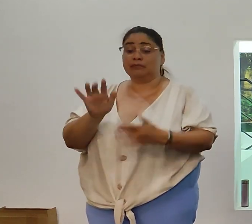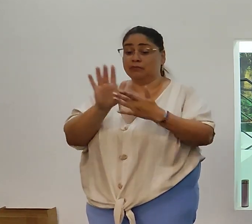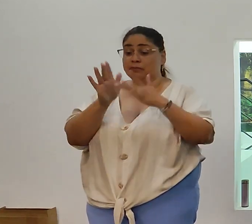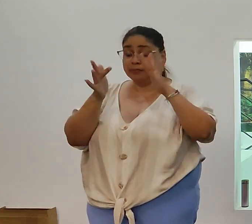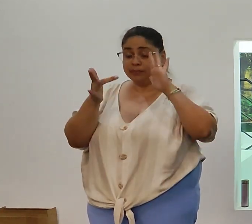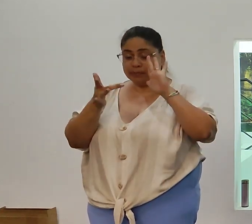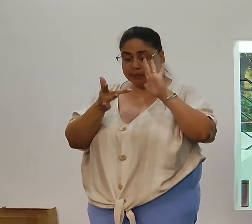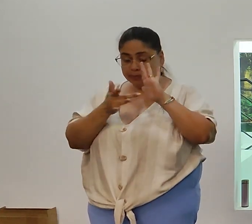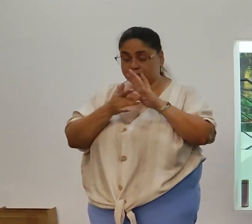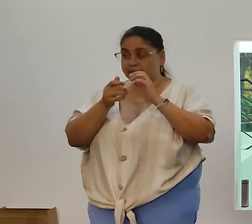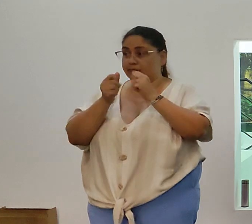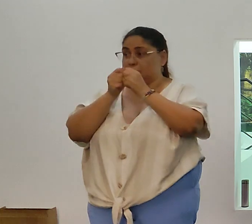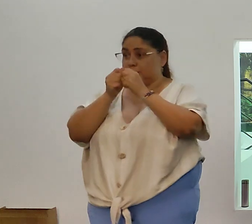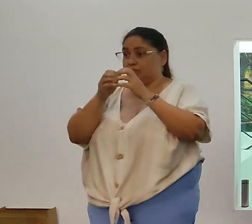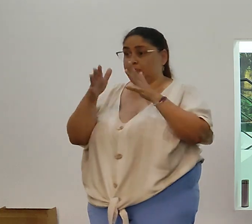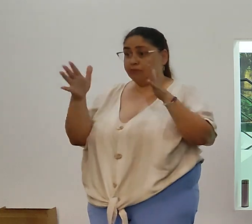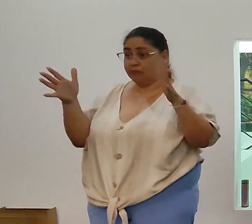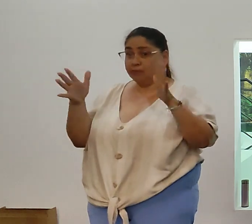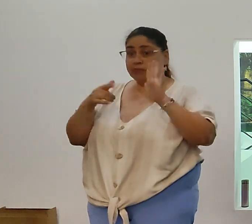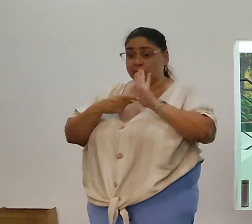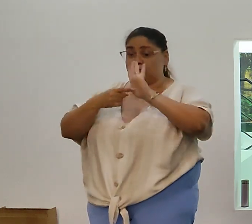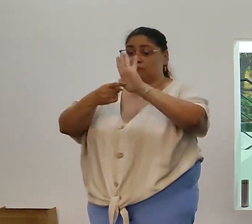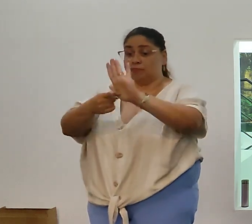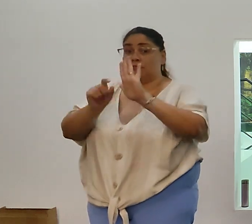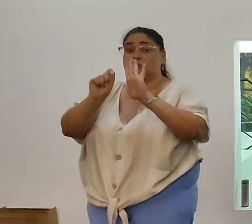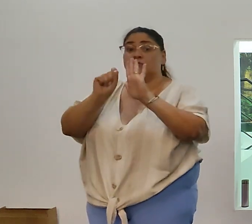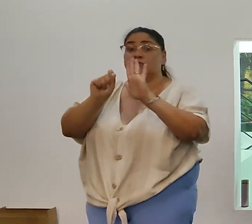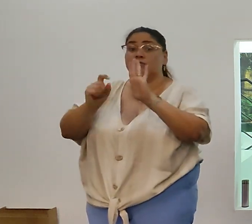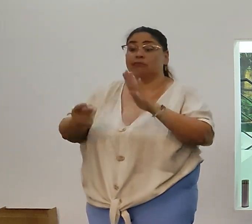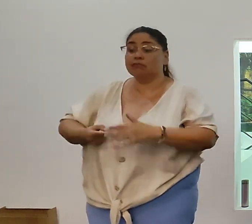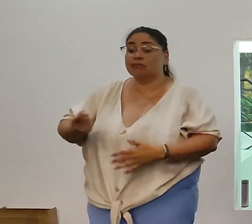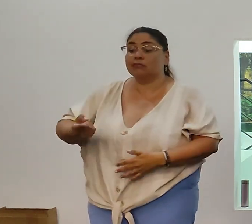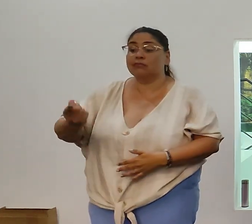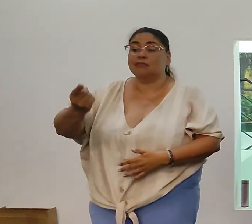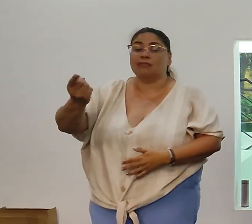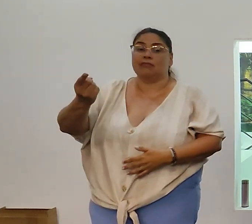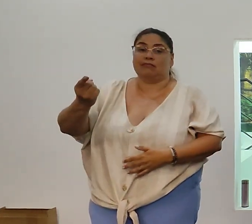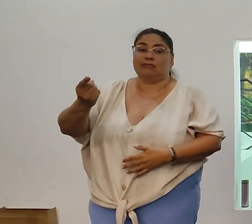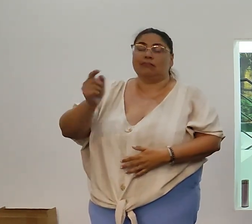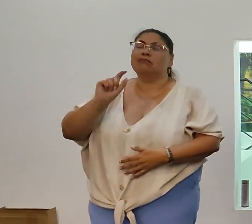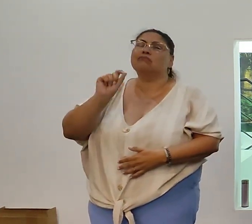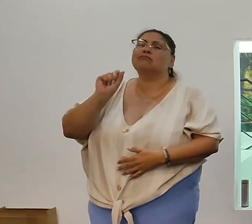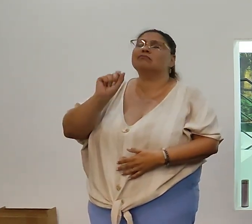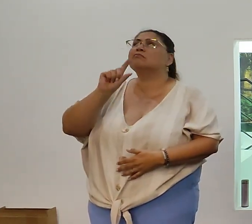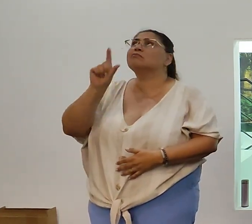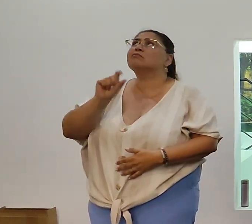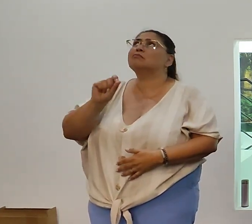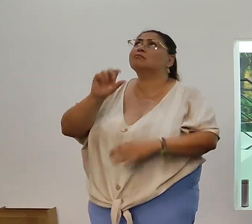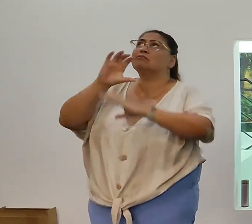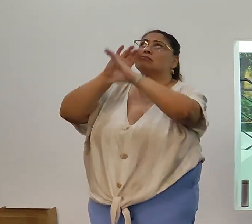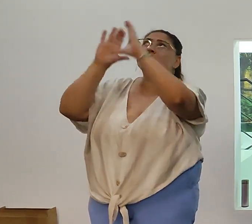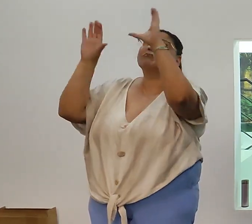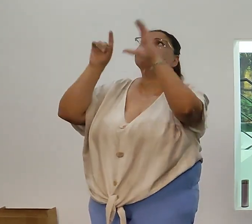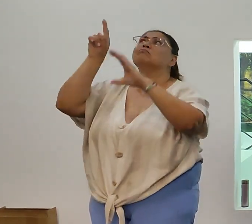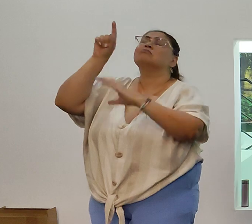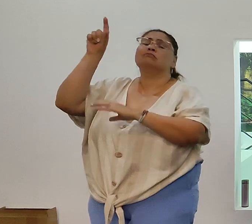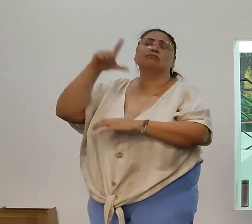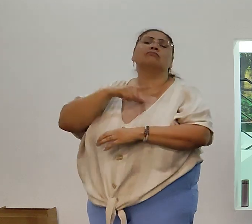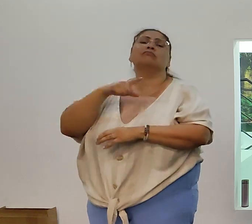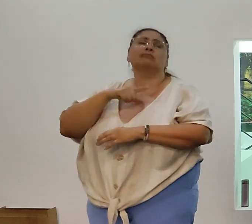Jesus está abrindo os véus da eternidade para nos mostrar o que tem lá. O que tem depois da